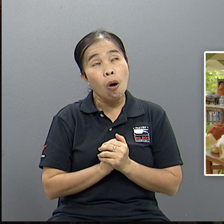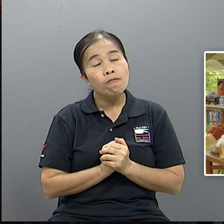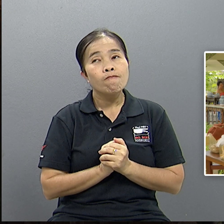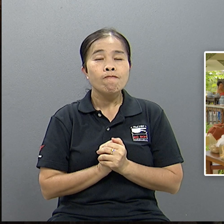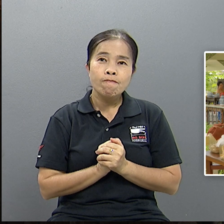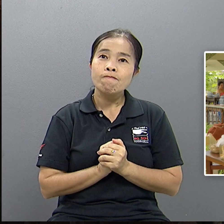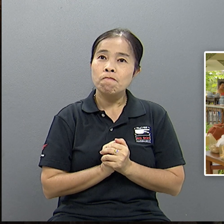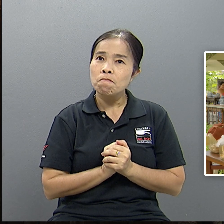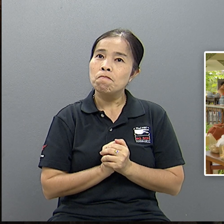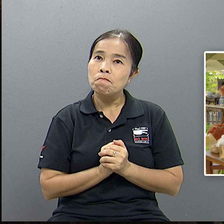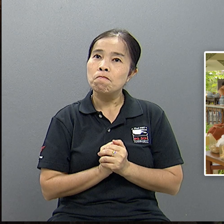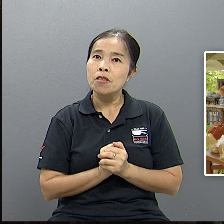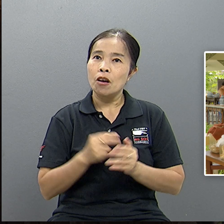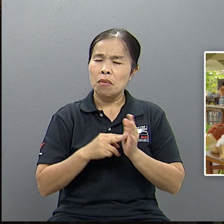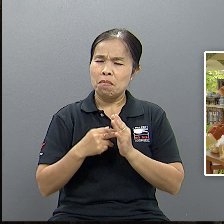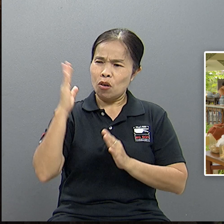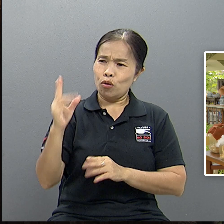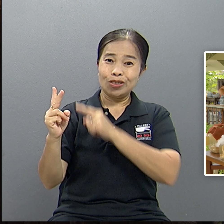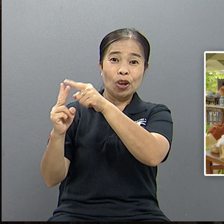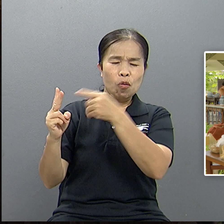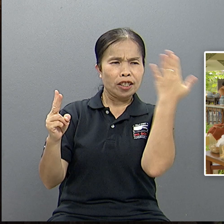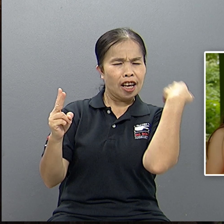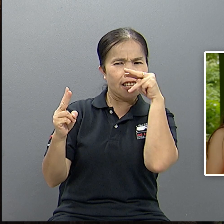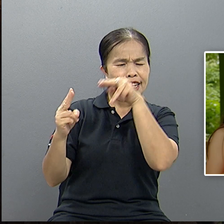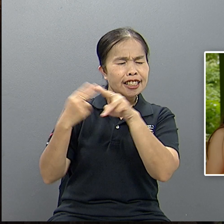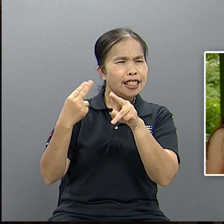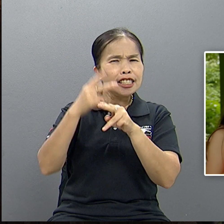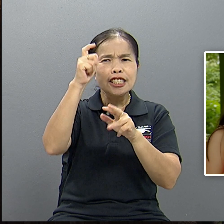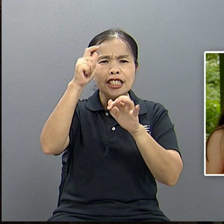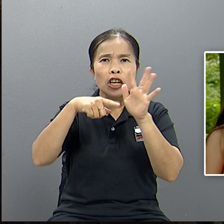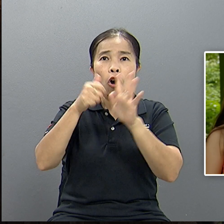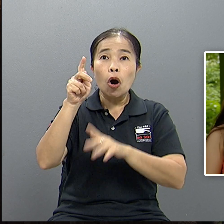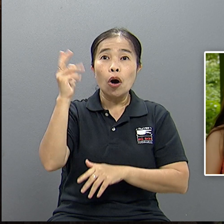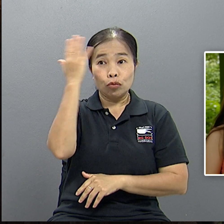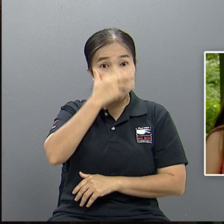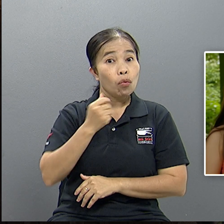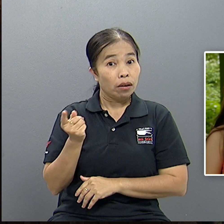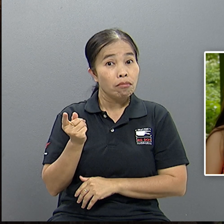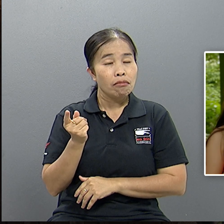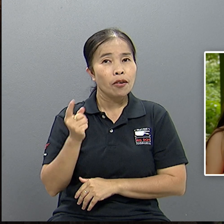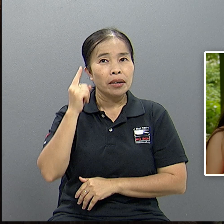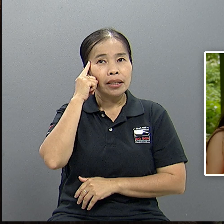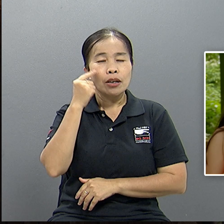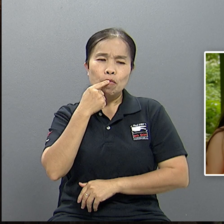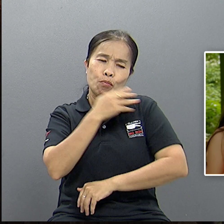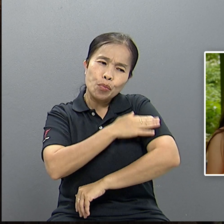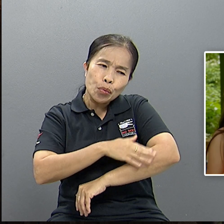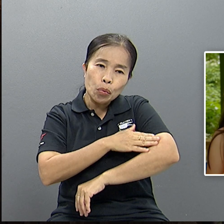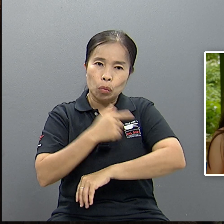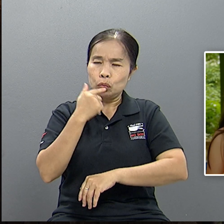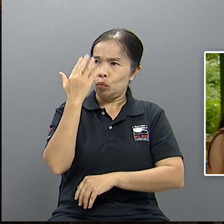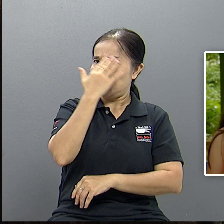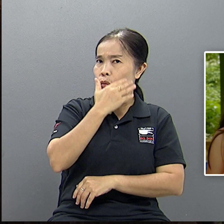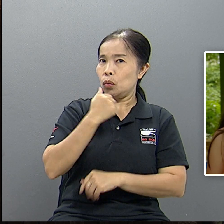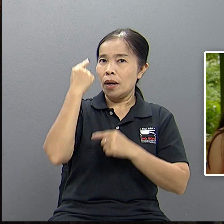เด็กเรือนทรงไปเคนเมื่อกี้ที่เราเจอคนที่ชื่ออ่อนงามมากนะปากคอคิ้วคางดูเด่นน่